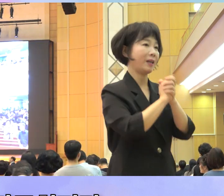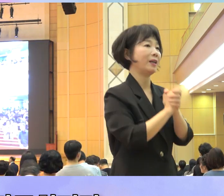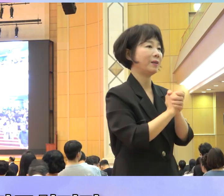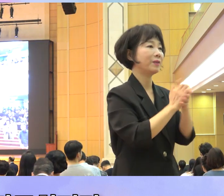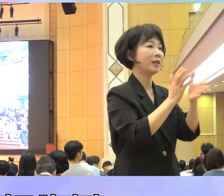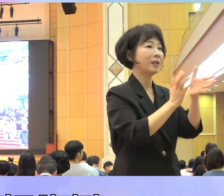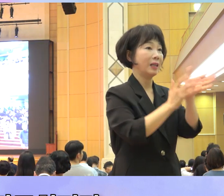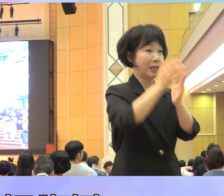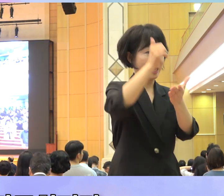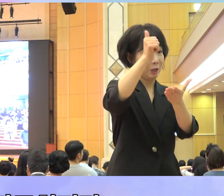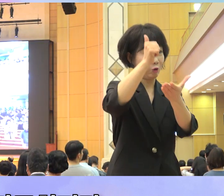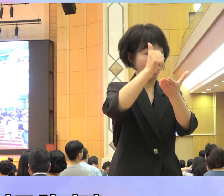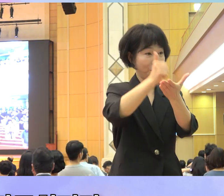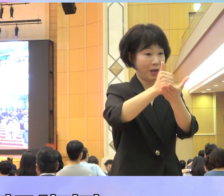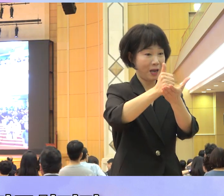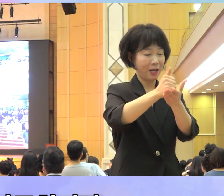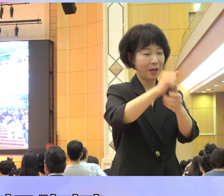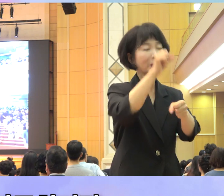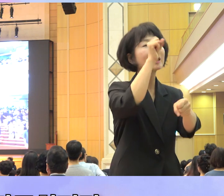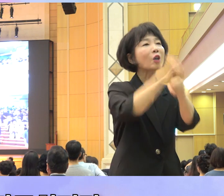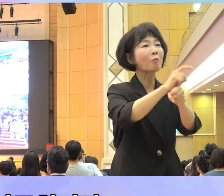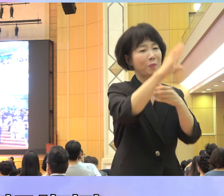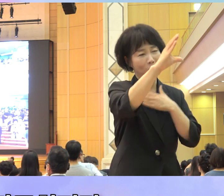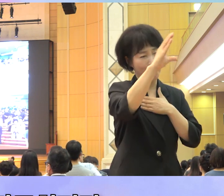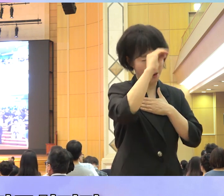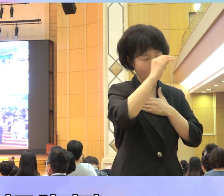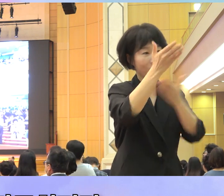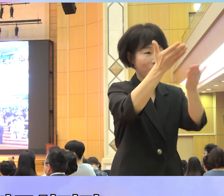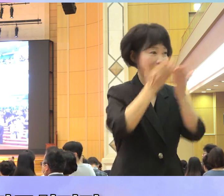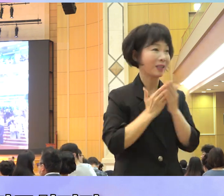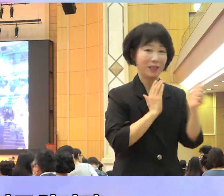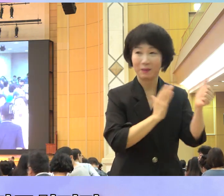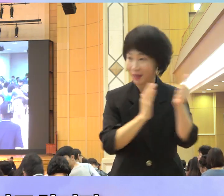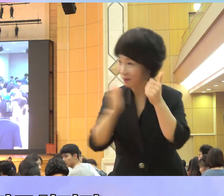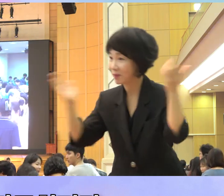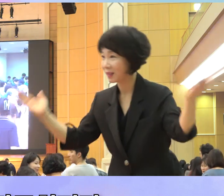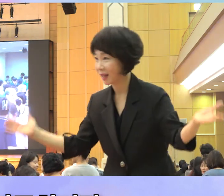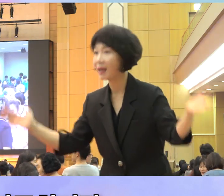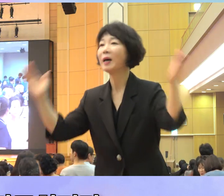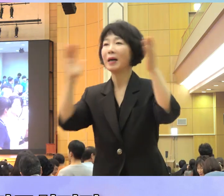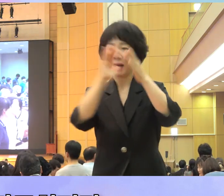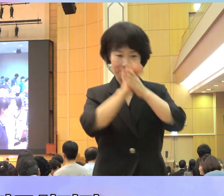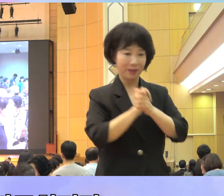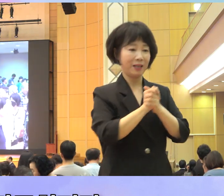한번 해보겠습니다. 예수님의 성품을 닮아갑시다.